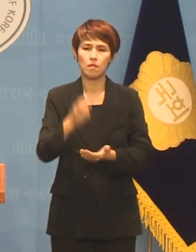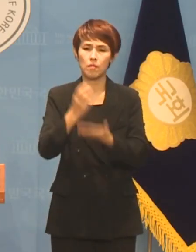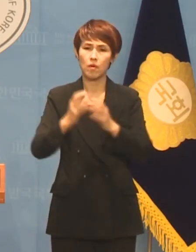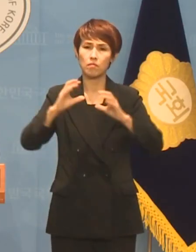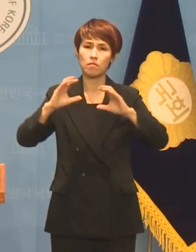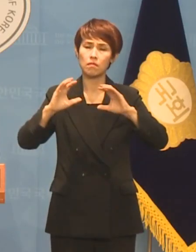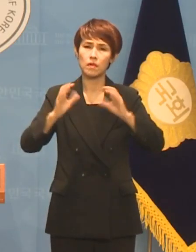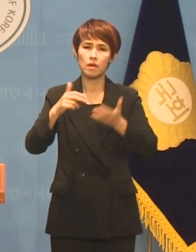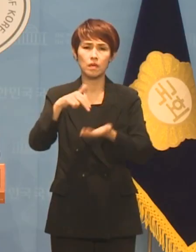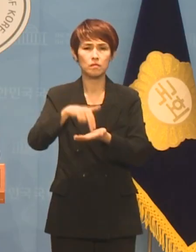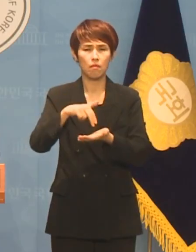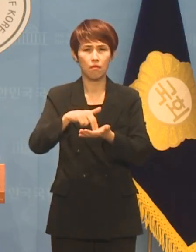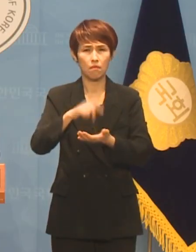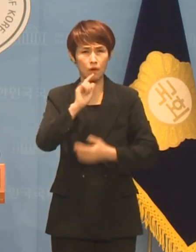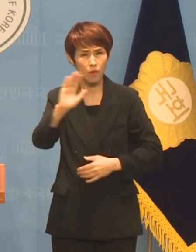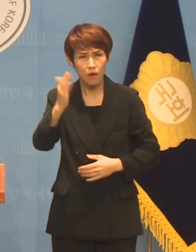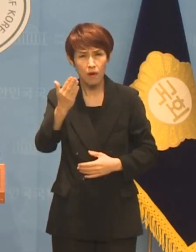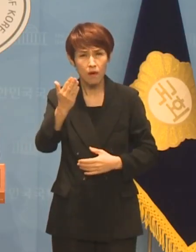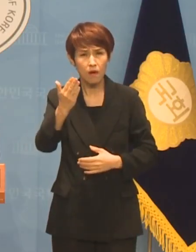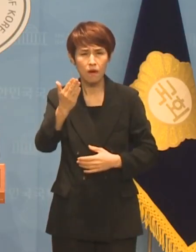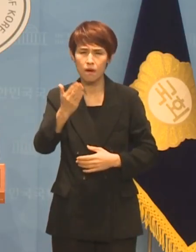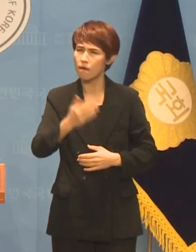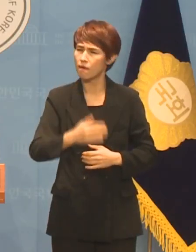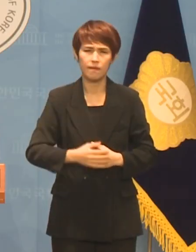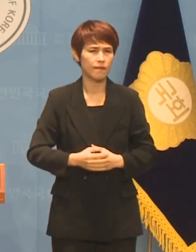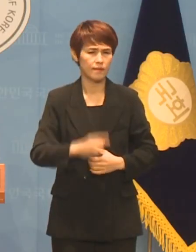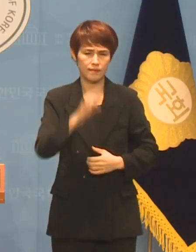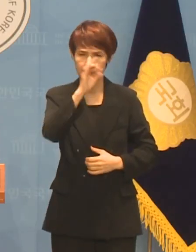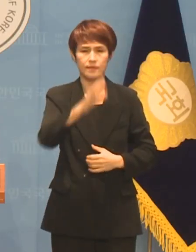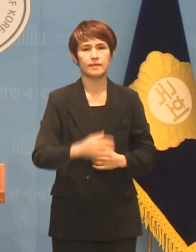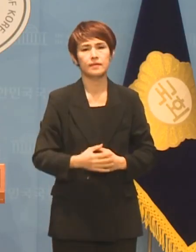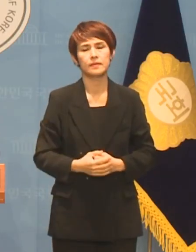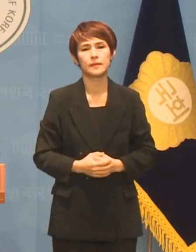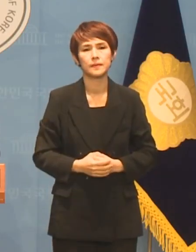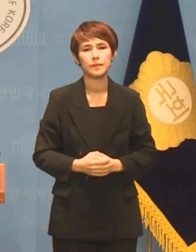법치국가에서 가당키나 한 일입니까?